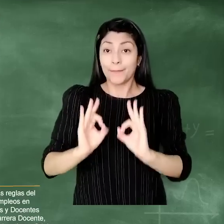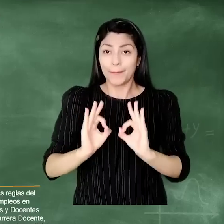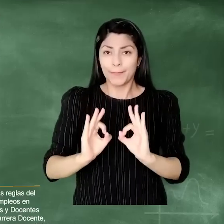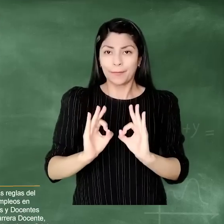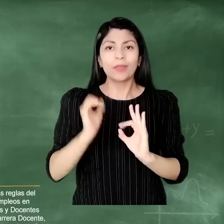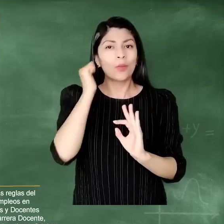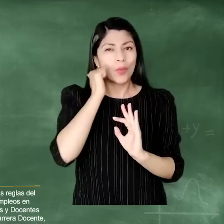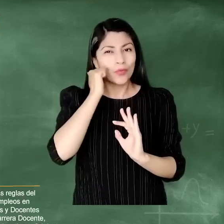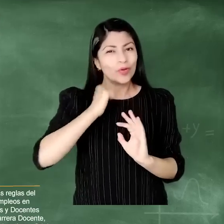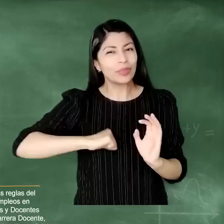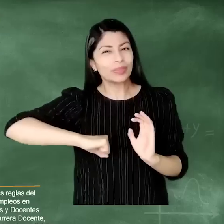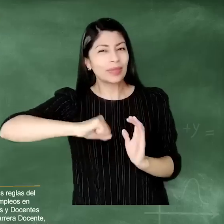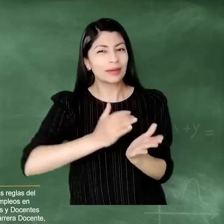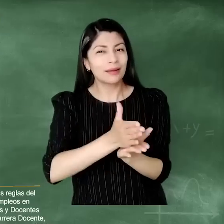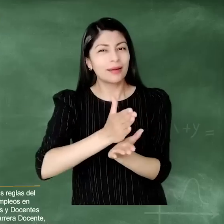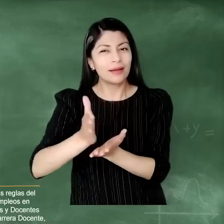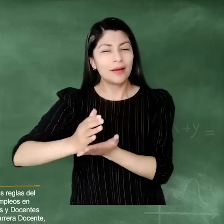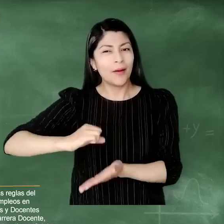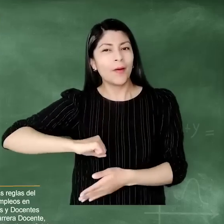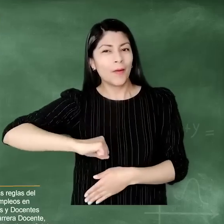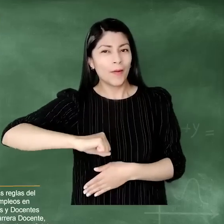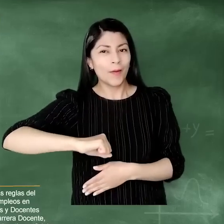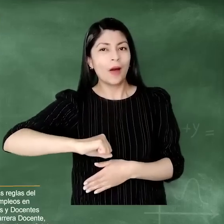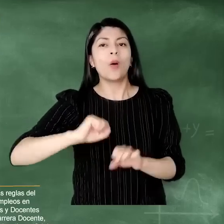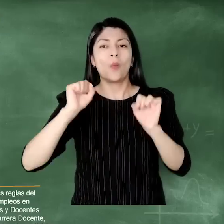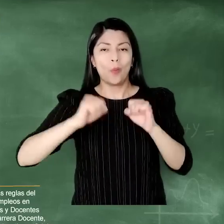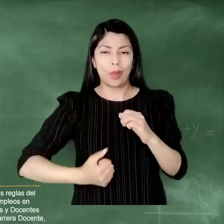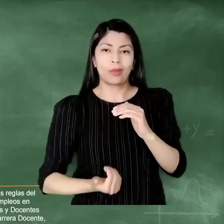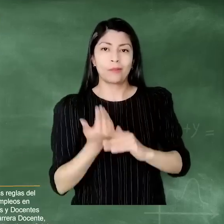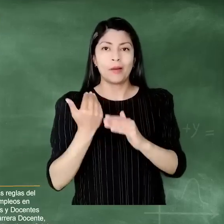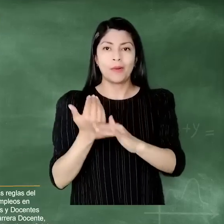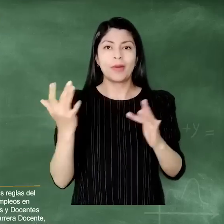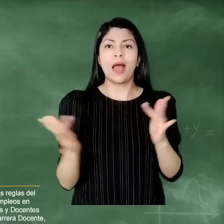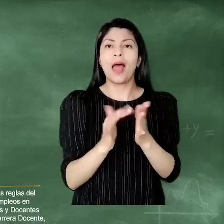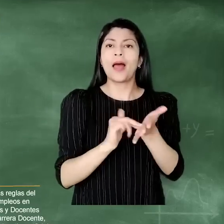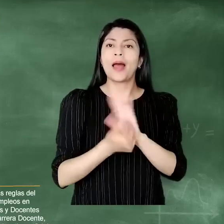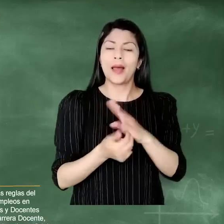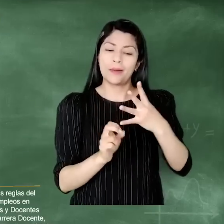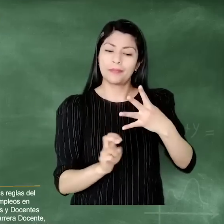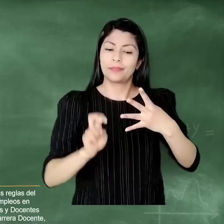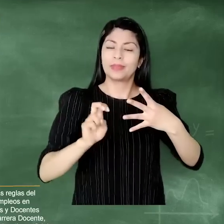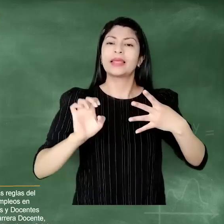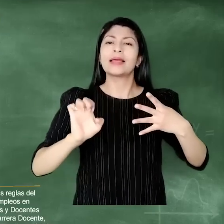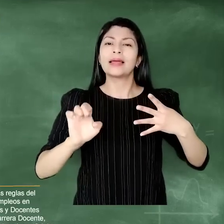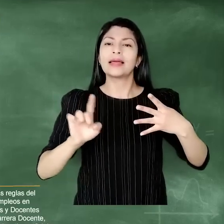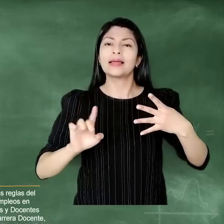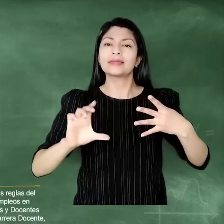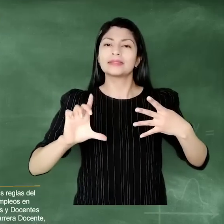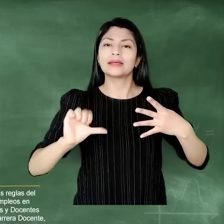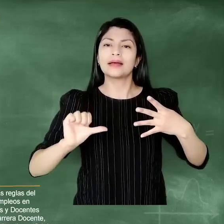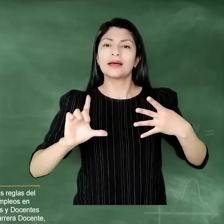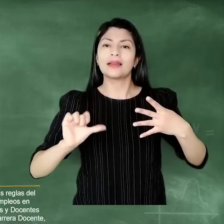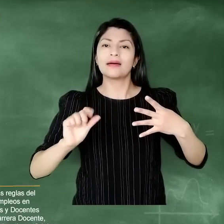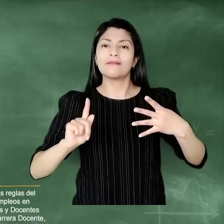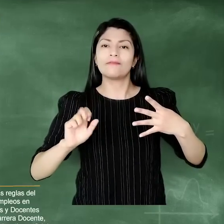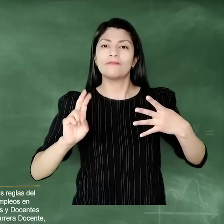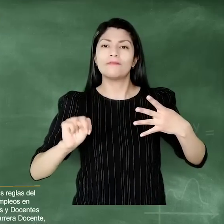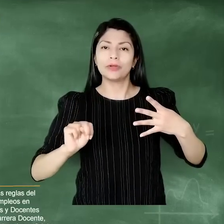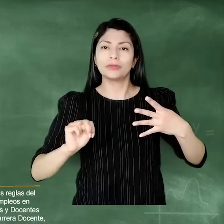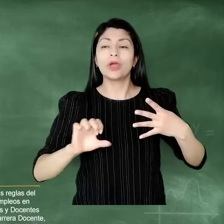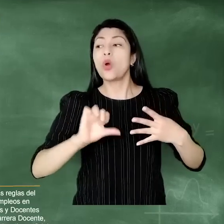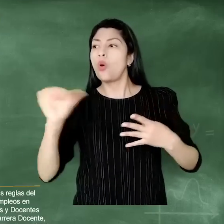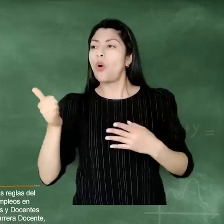de prueba, para los educadores que traían derechos de carrera procederá su actualización en el escalafón, y para